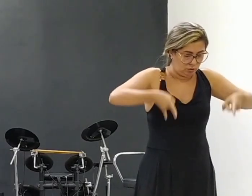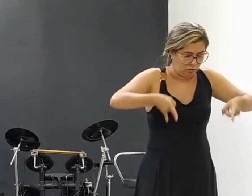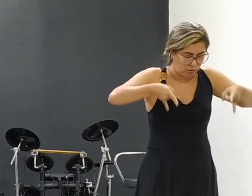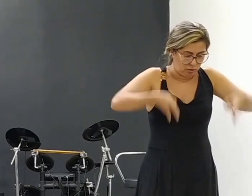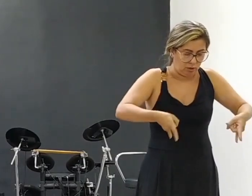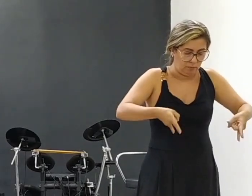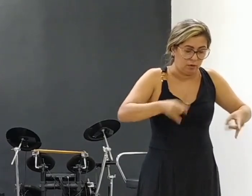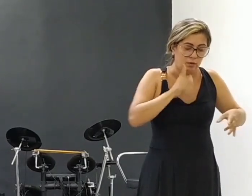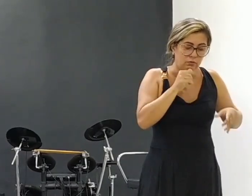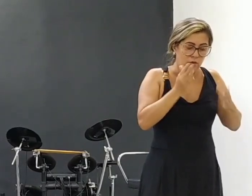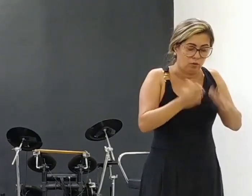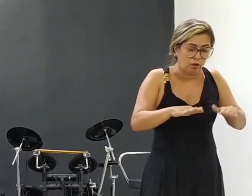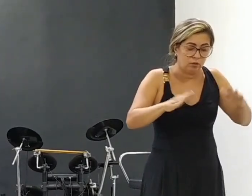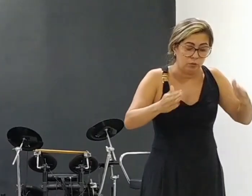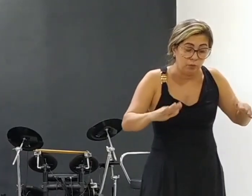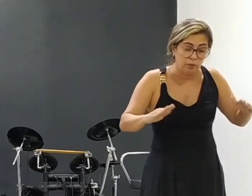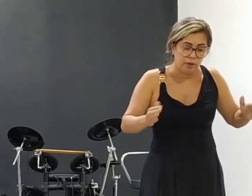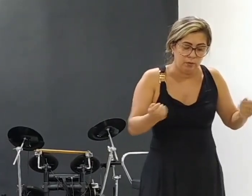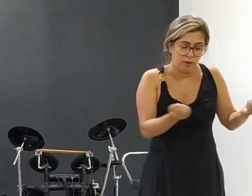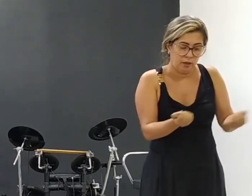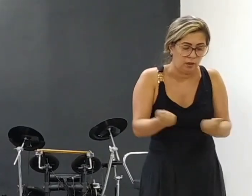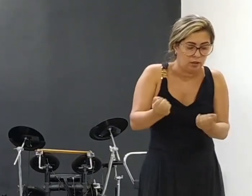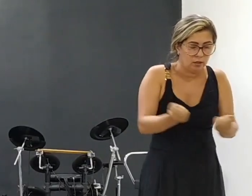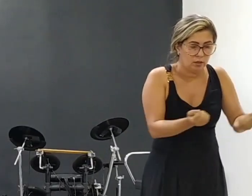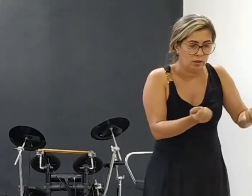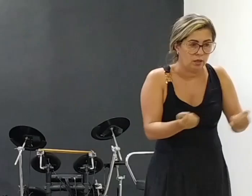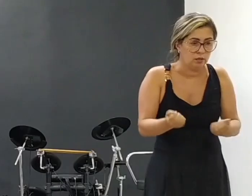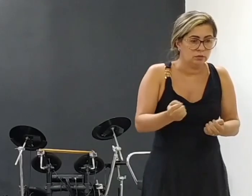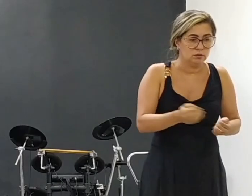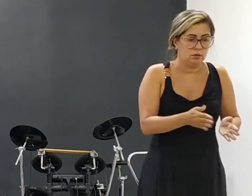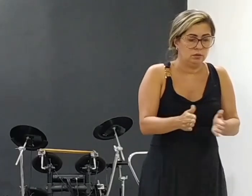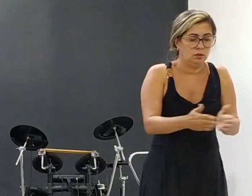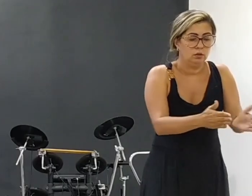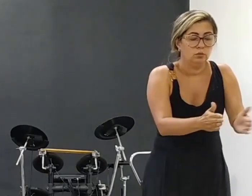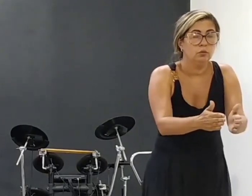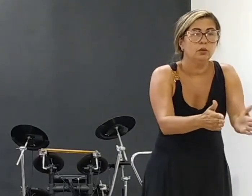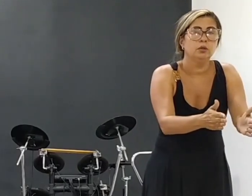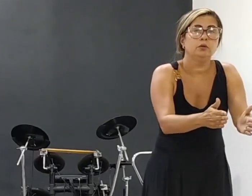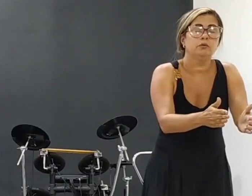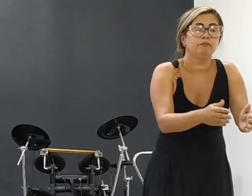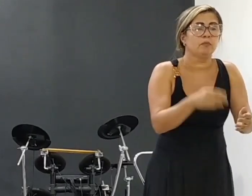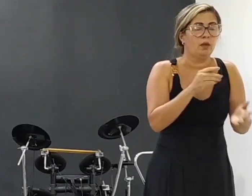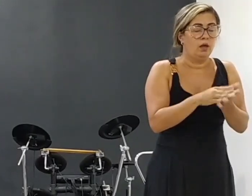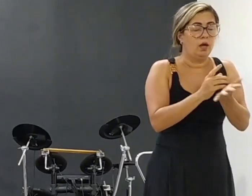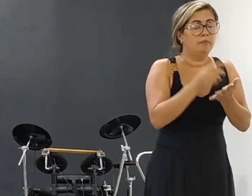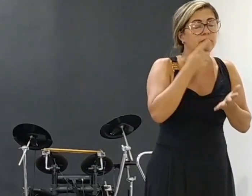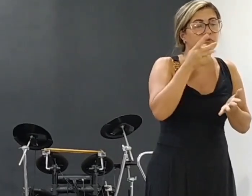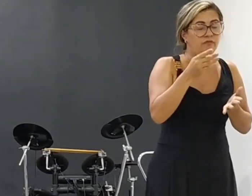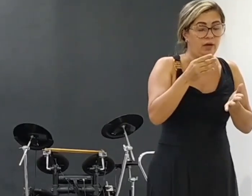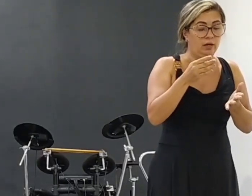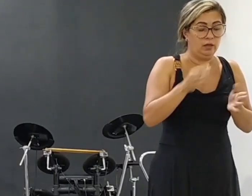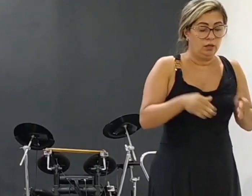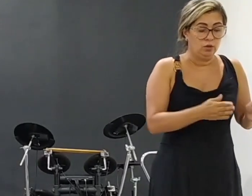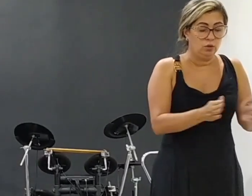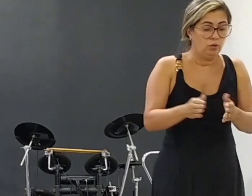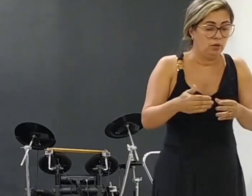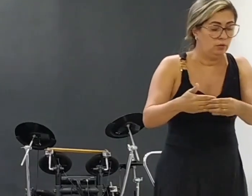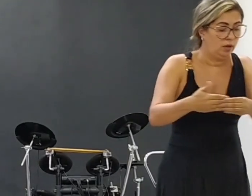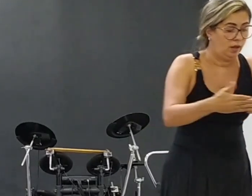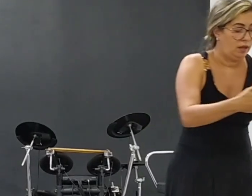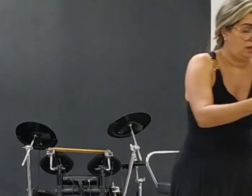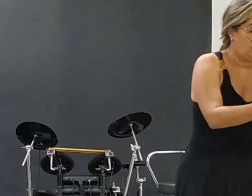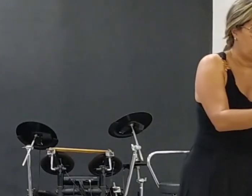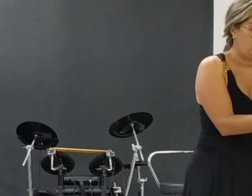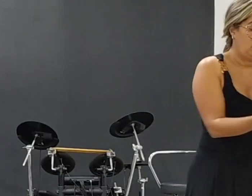coloca no rio. A Bíblia fala então que o rio conduz aquele cesto